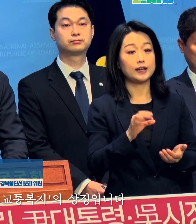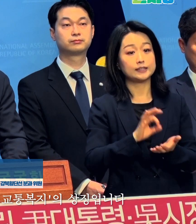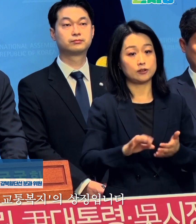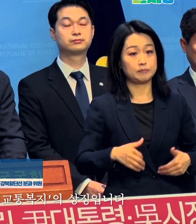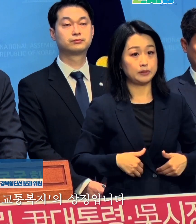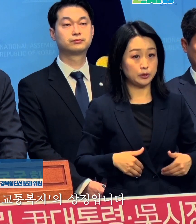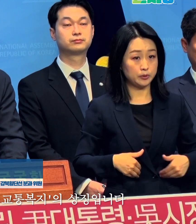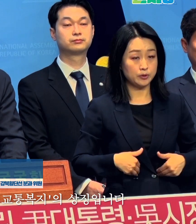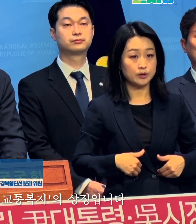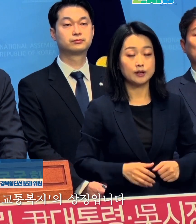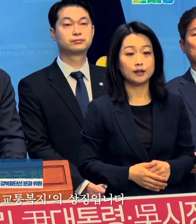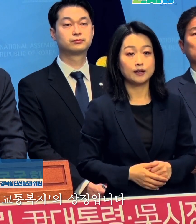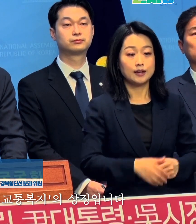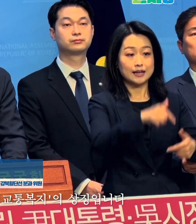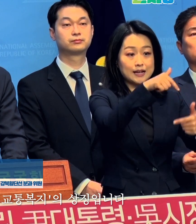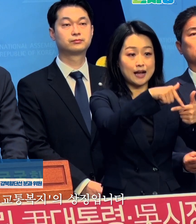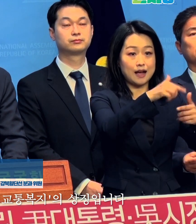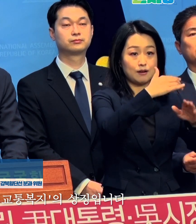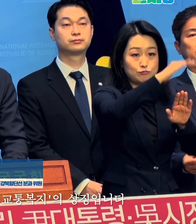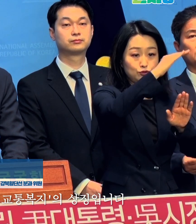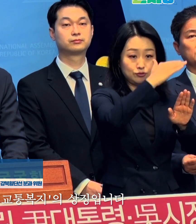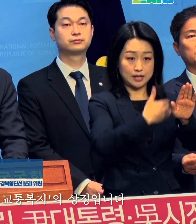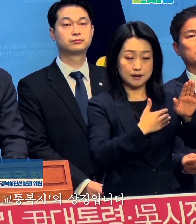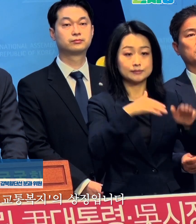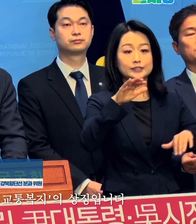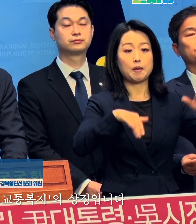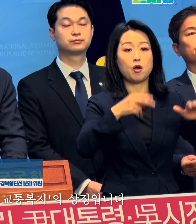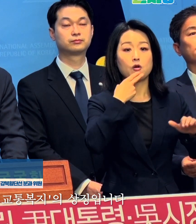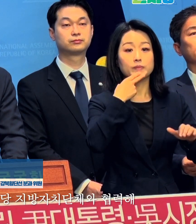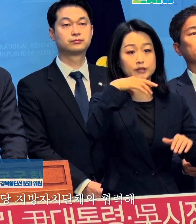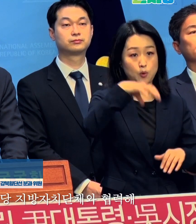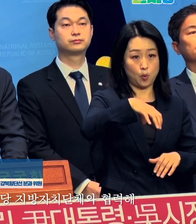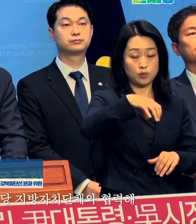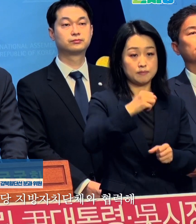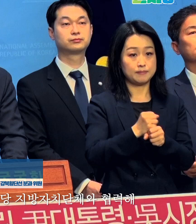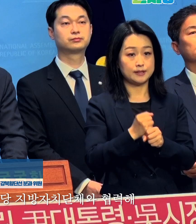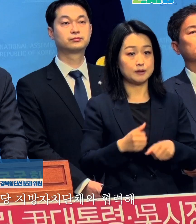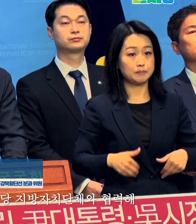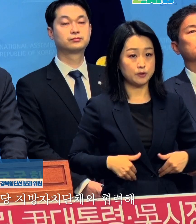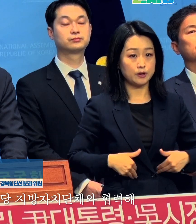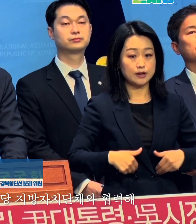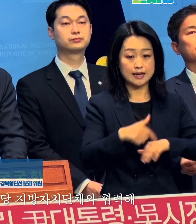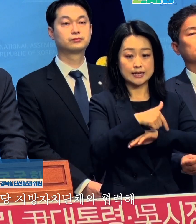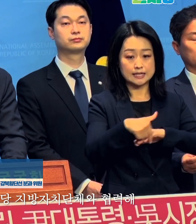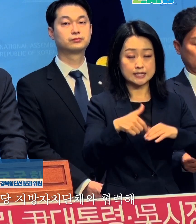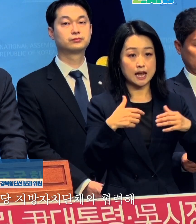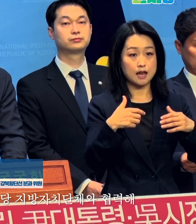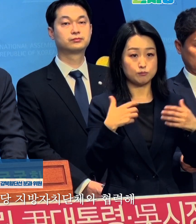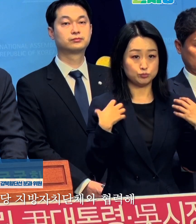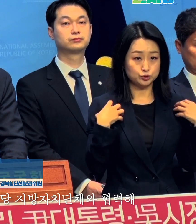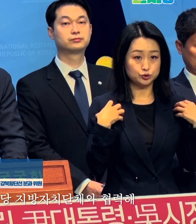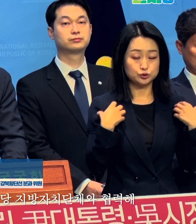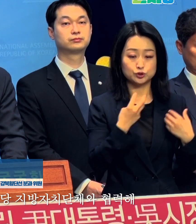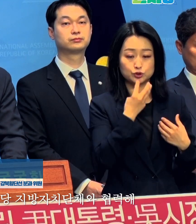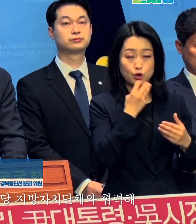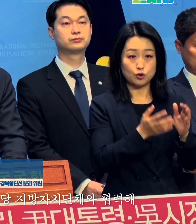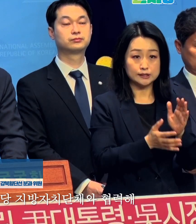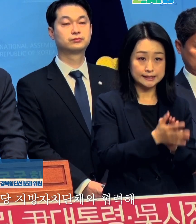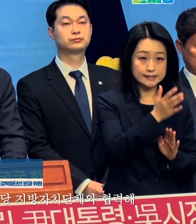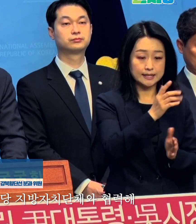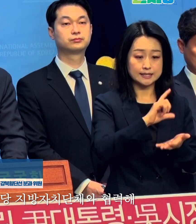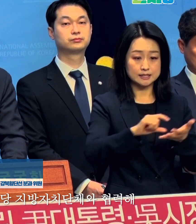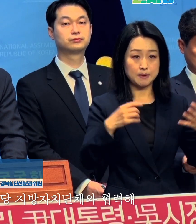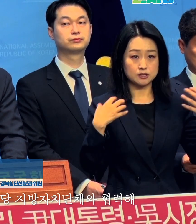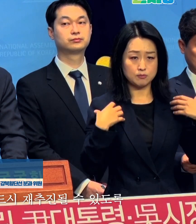강북횡단선은 강남북 차별없는 교통복지의 상징입니다. 기재부, 국토부, 서울시 그리고 해당